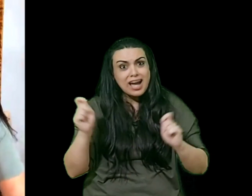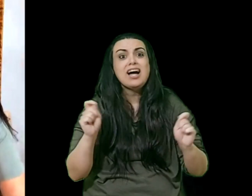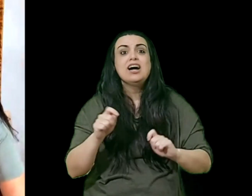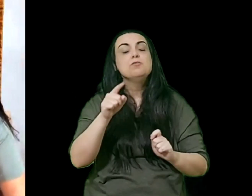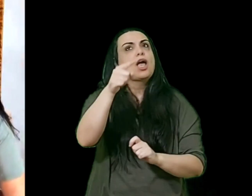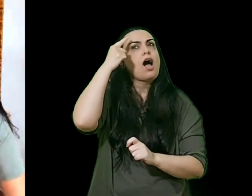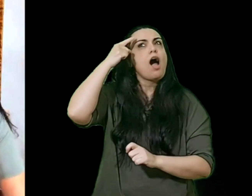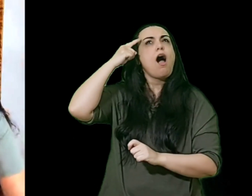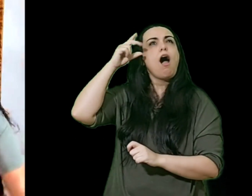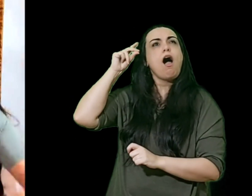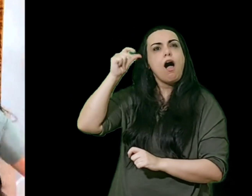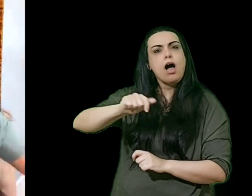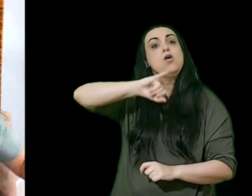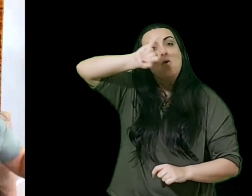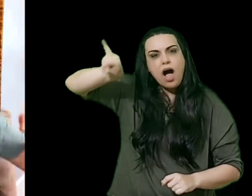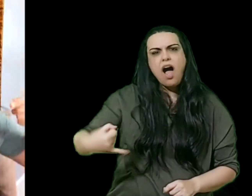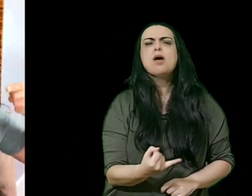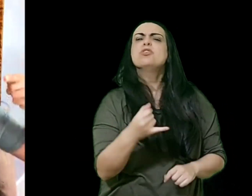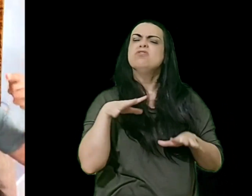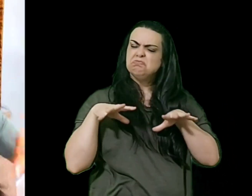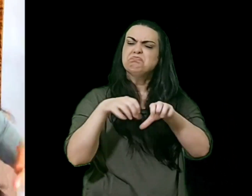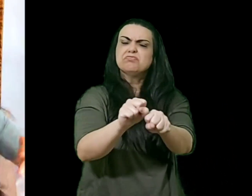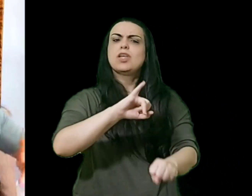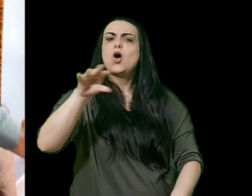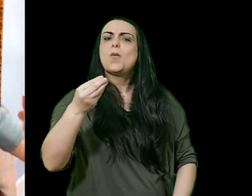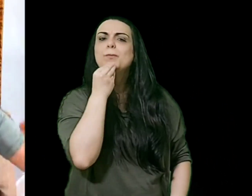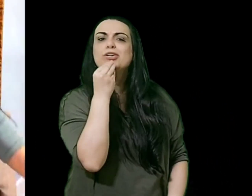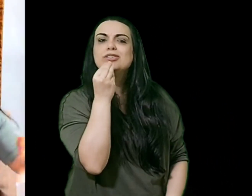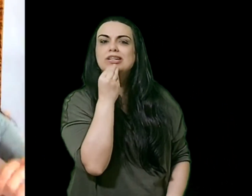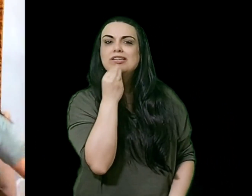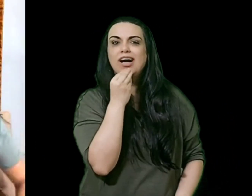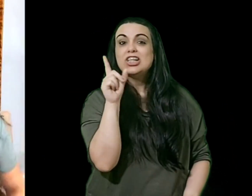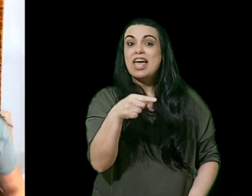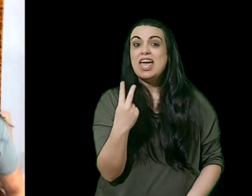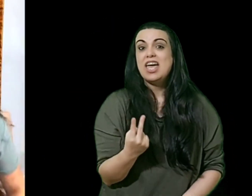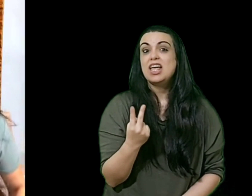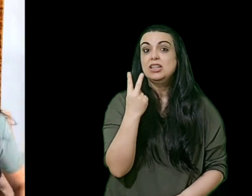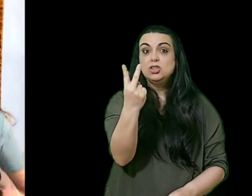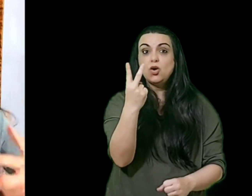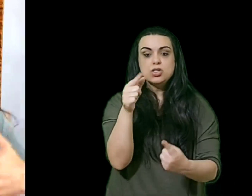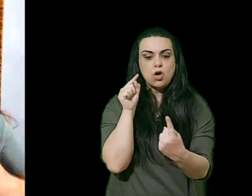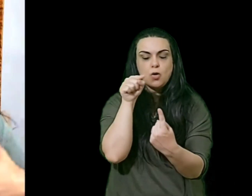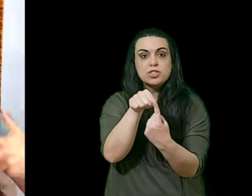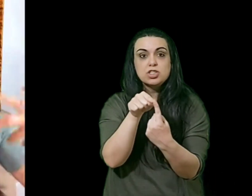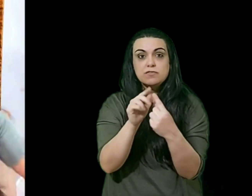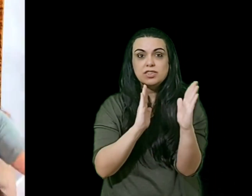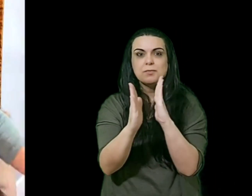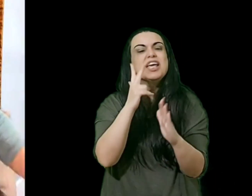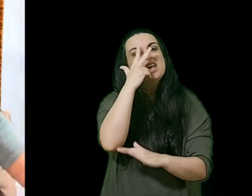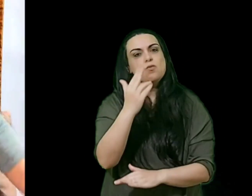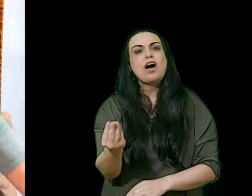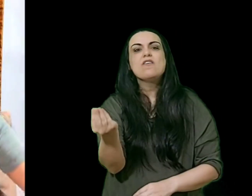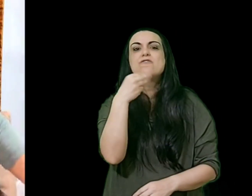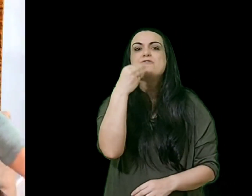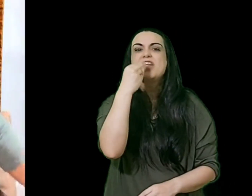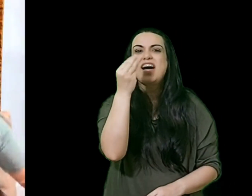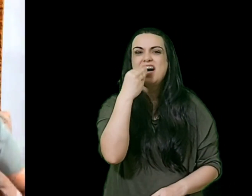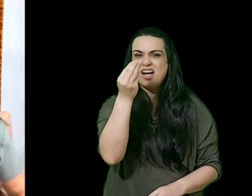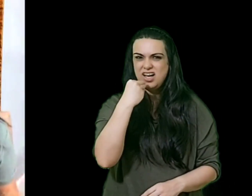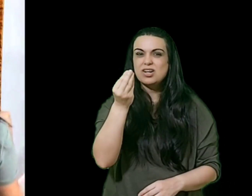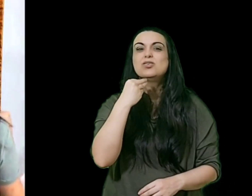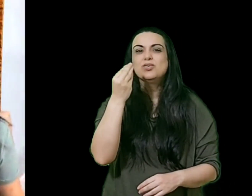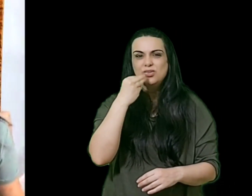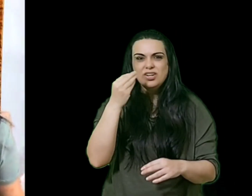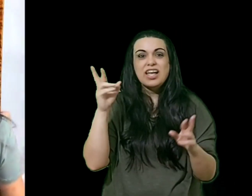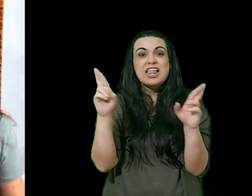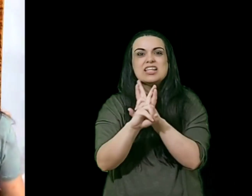aquele tempo. Ela te faz lembrar quais são as tuas motivações que te jogam para aquele tempo. É igual às nossas fraquezas concernente à vontade de